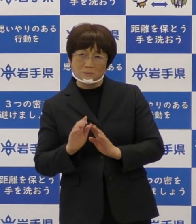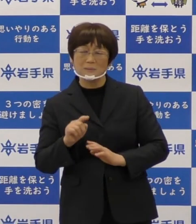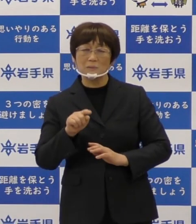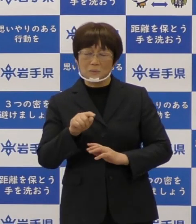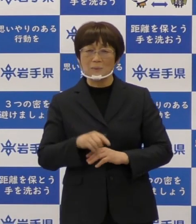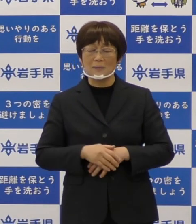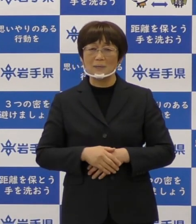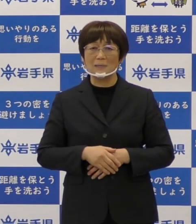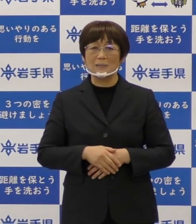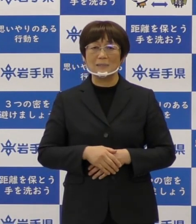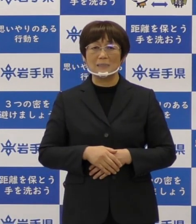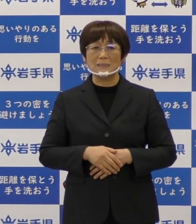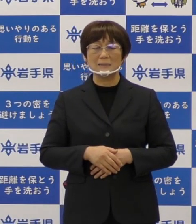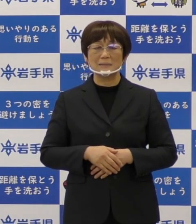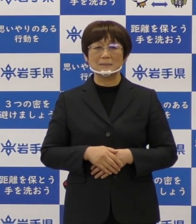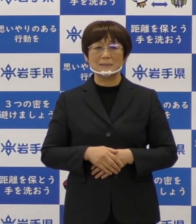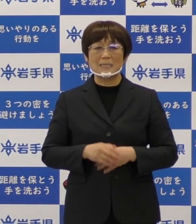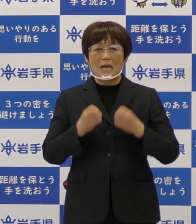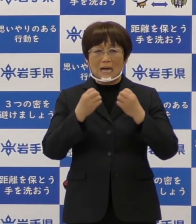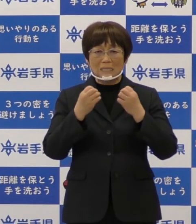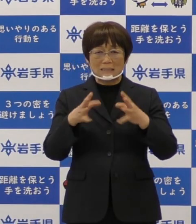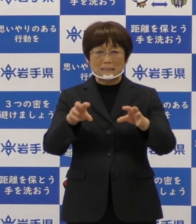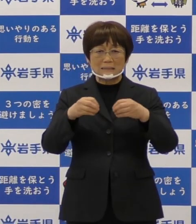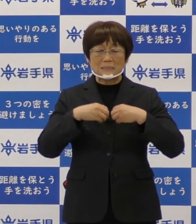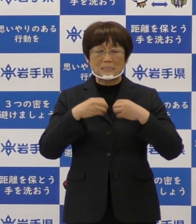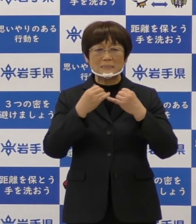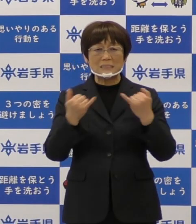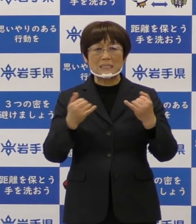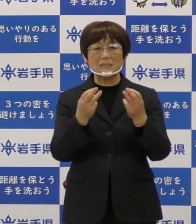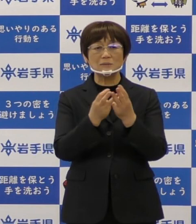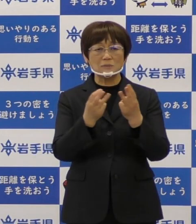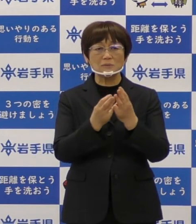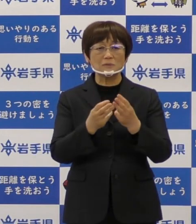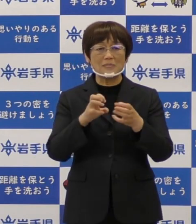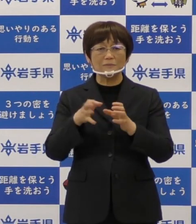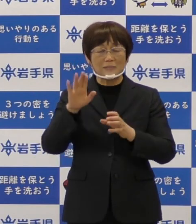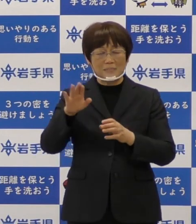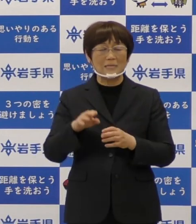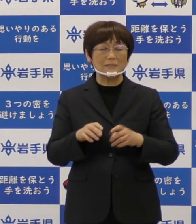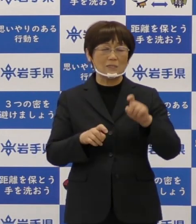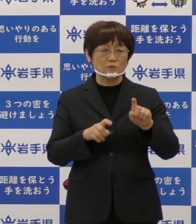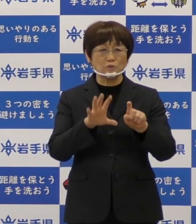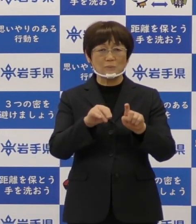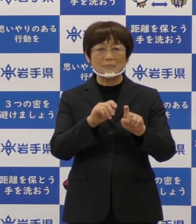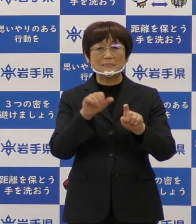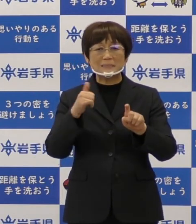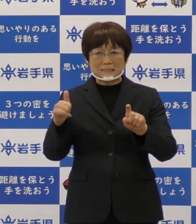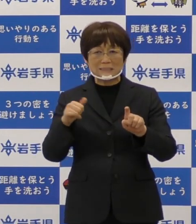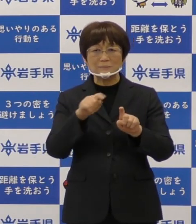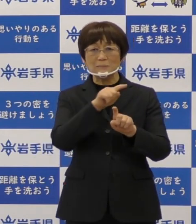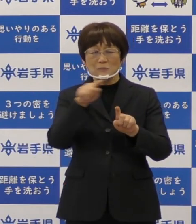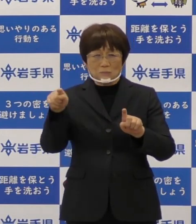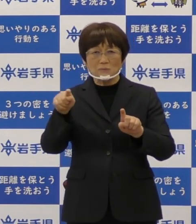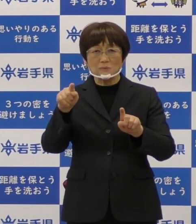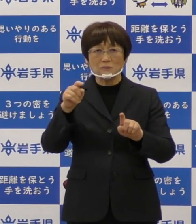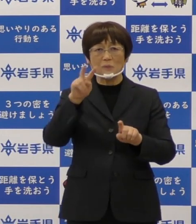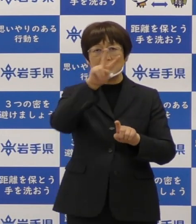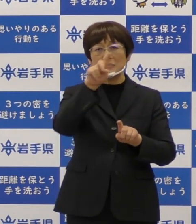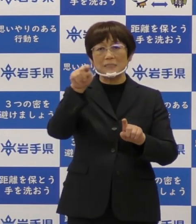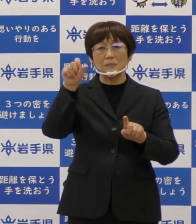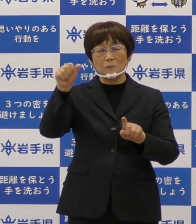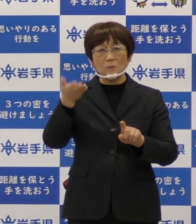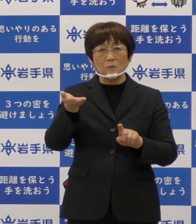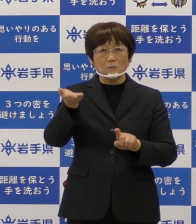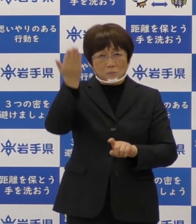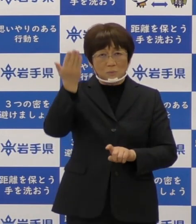が岩手で 2.5 を超え、それが一時的じゃなくて続いてさらに増